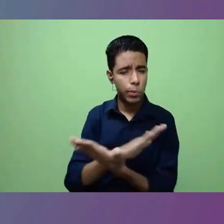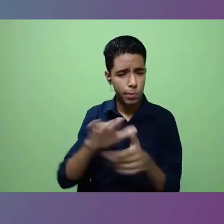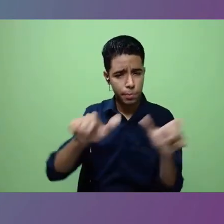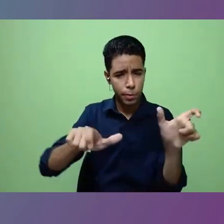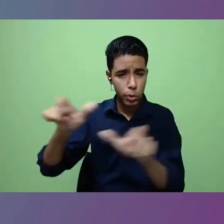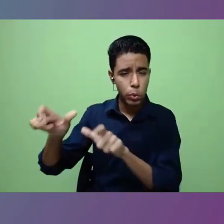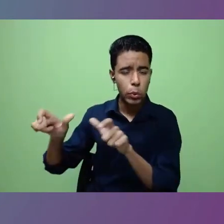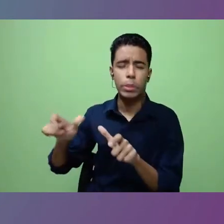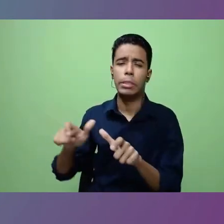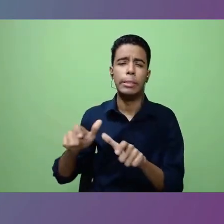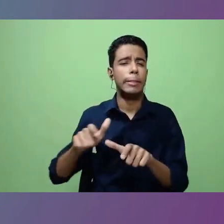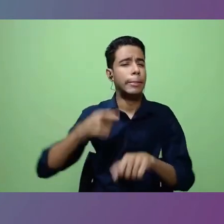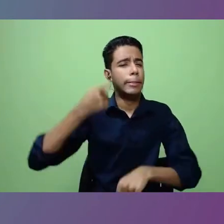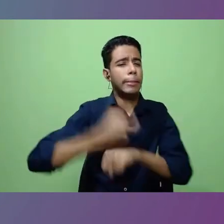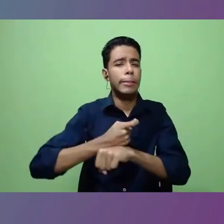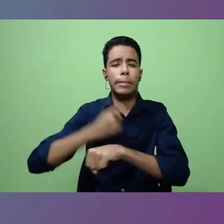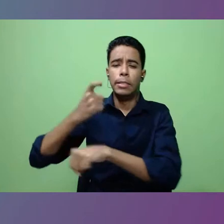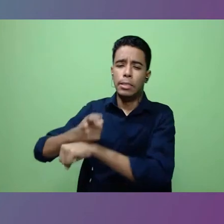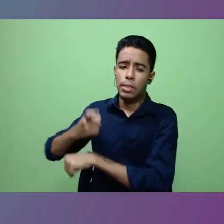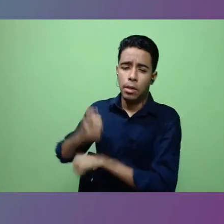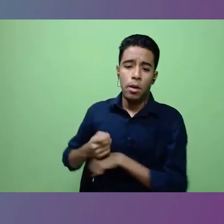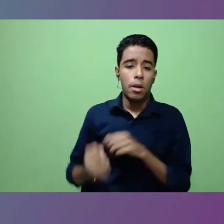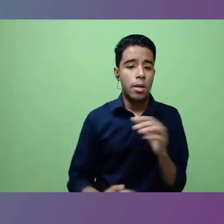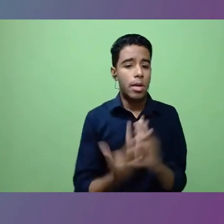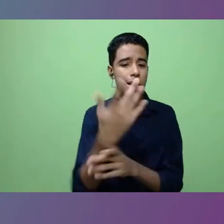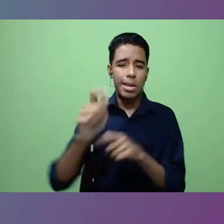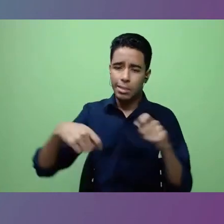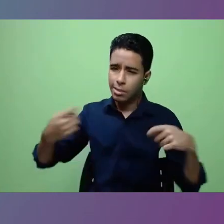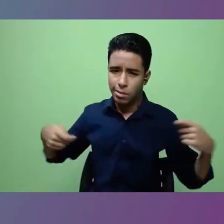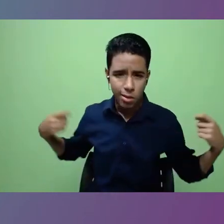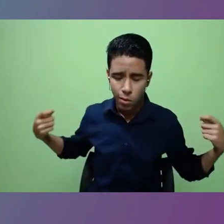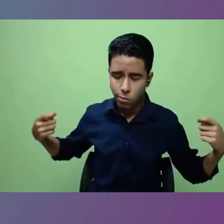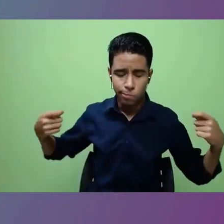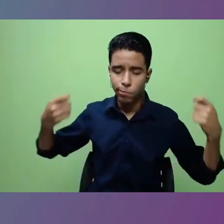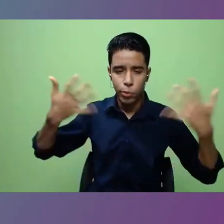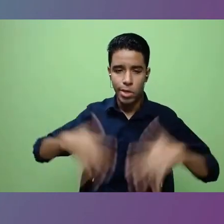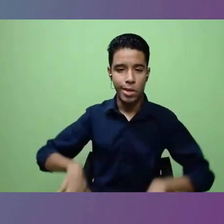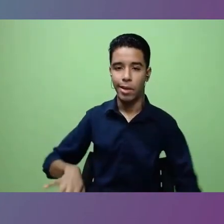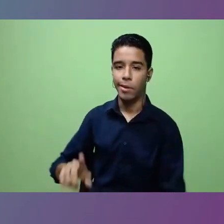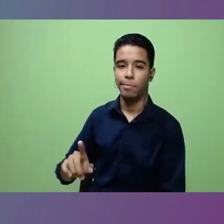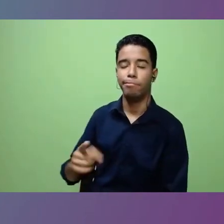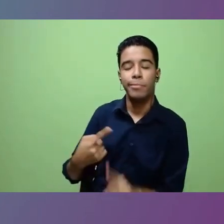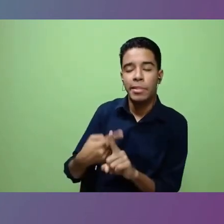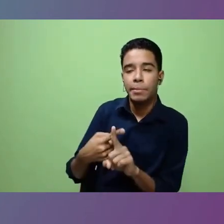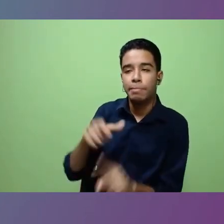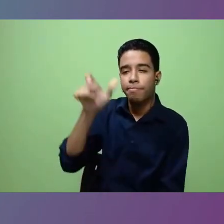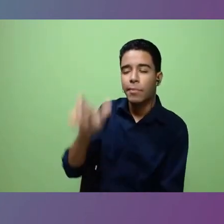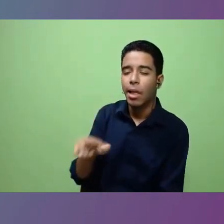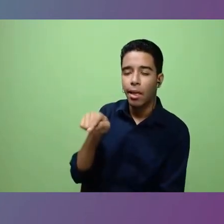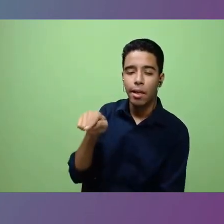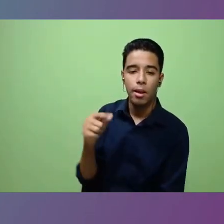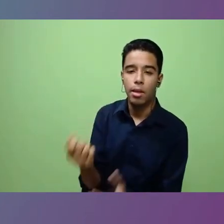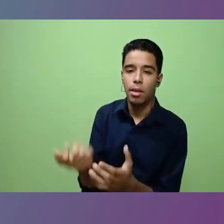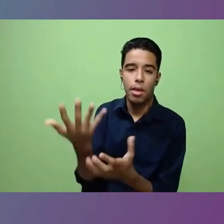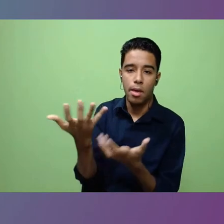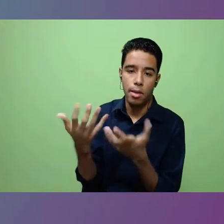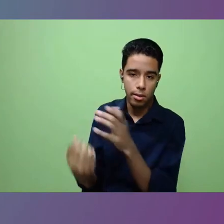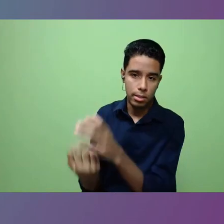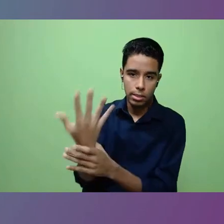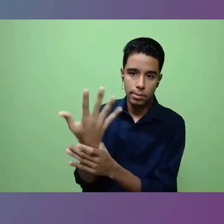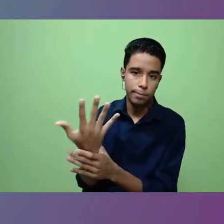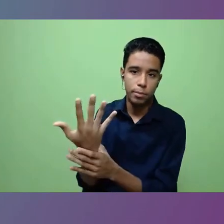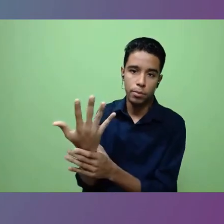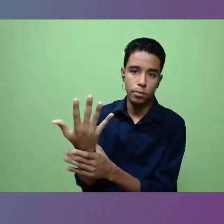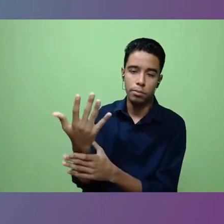reúne uma galera para criar sinal, não parece que esse processo é natural. Por exemplo, o curso de Letras